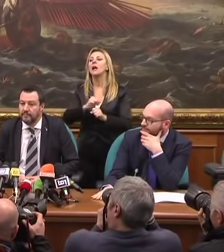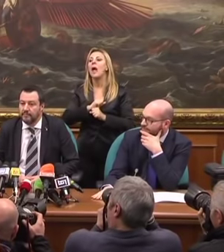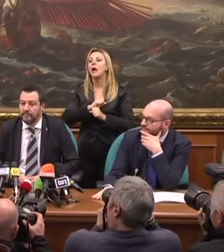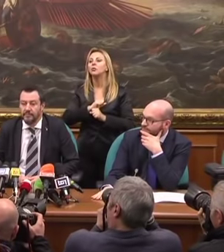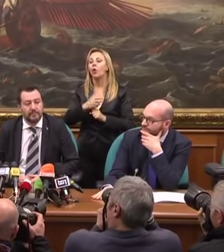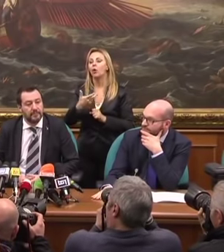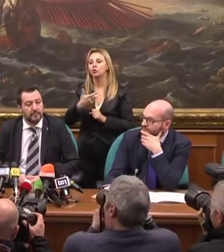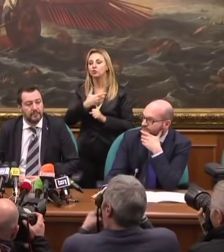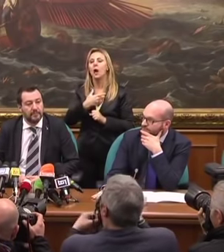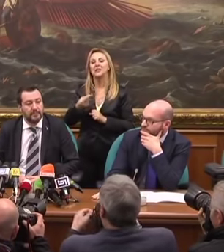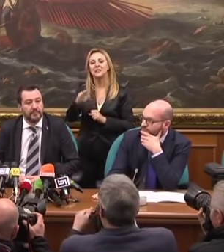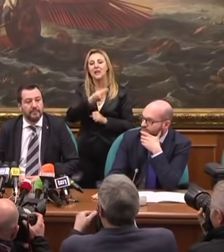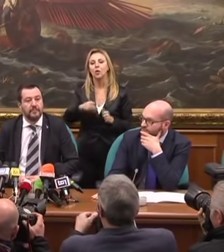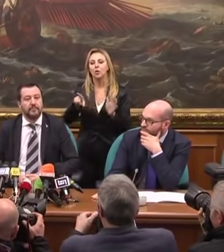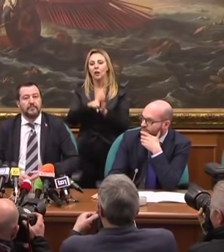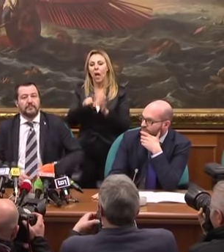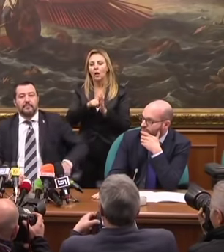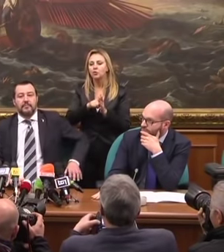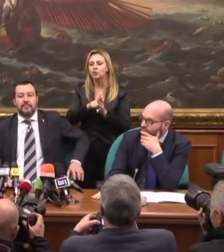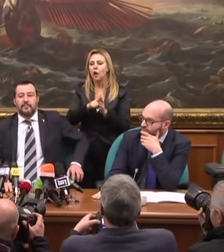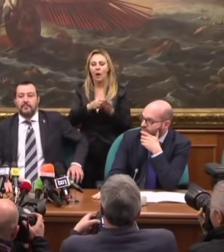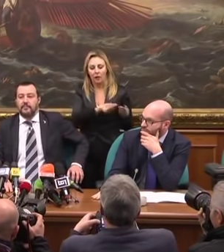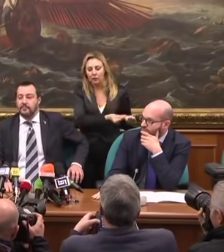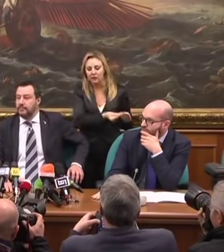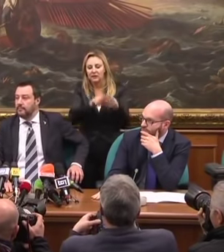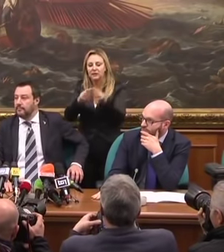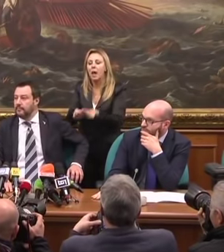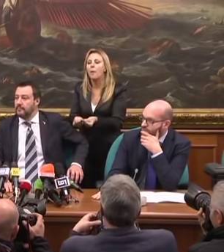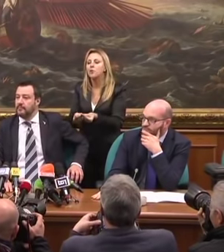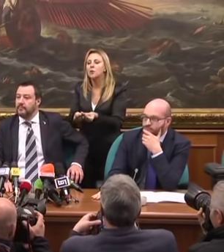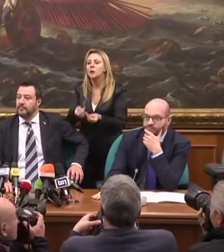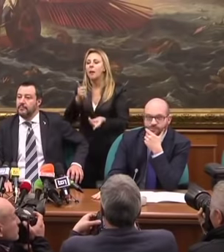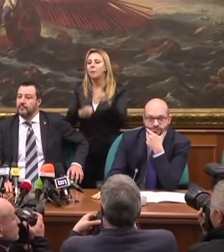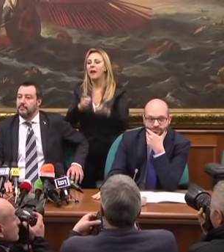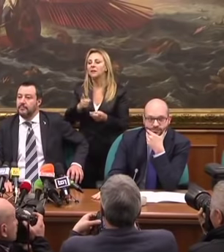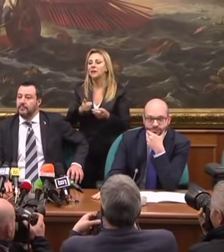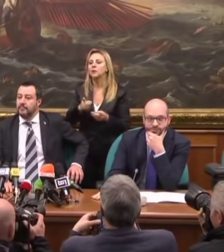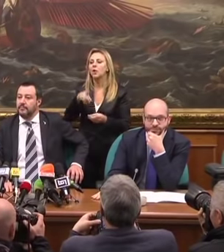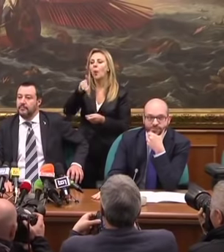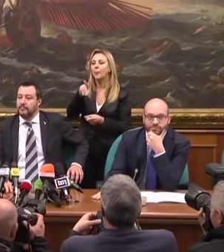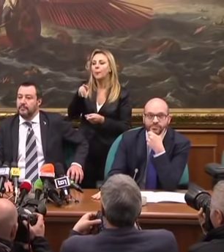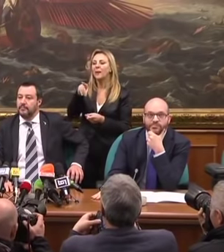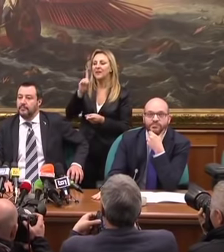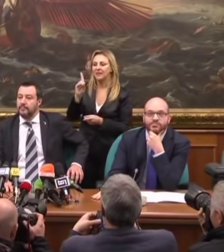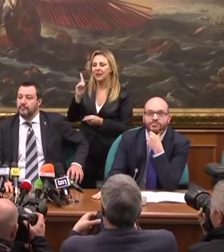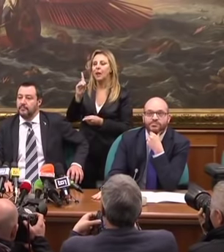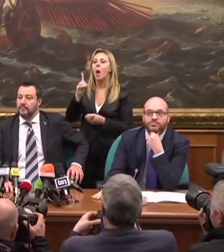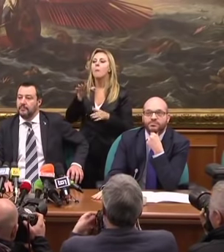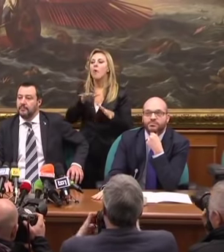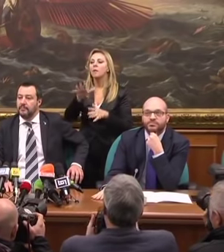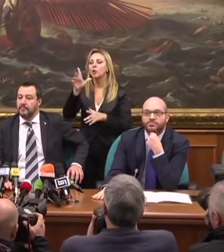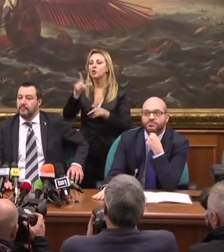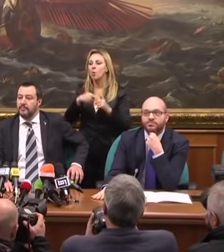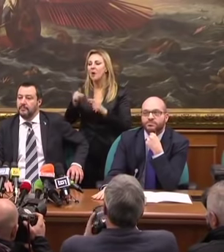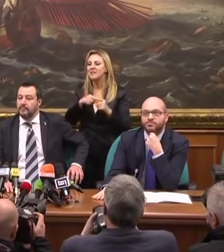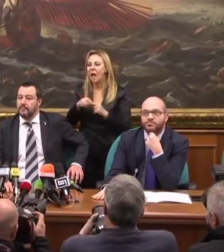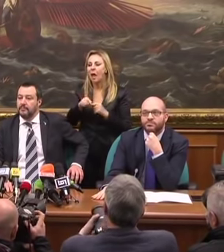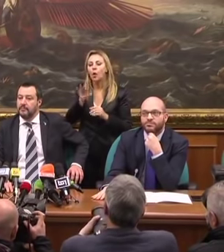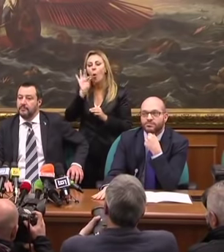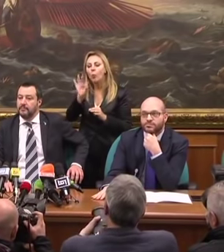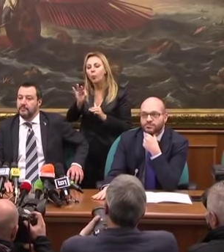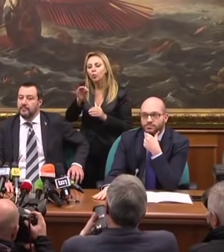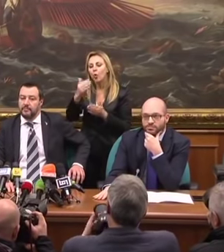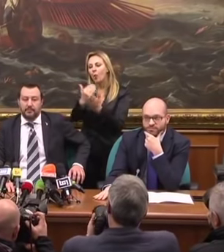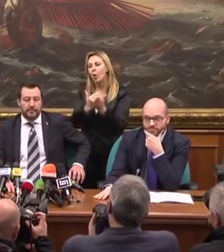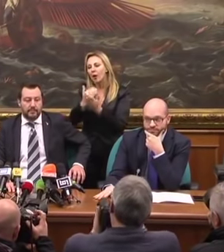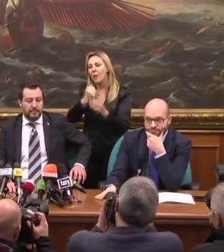Ci sono progetti di legge depositati da parte del Partito Democratico, del Movimento 5 Stelle, era un punto